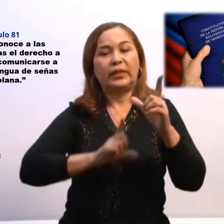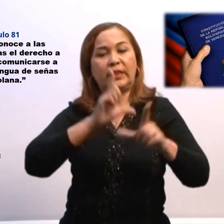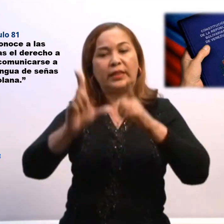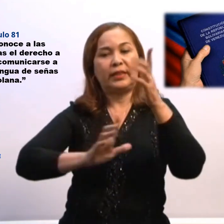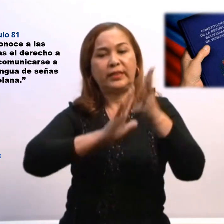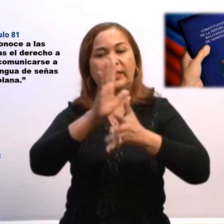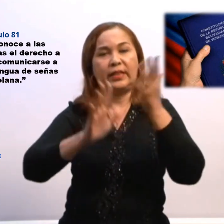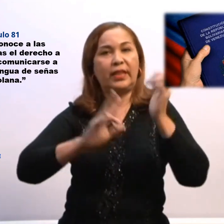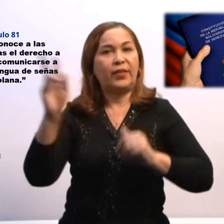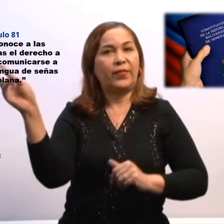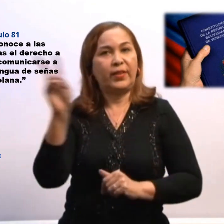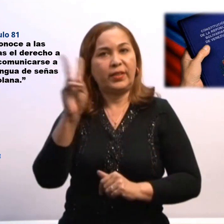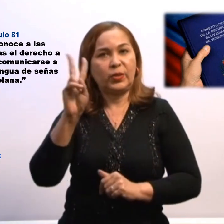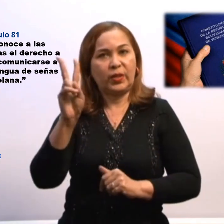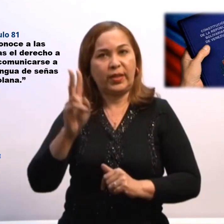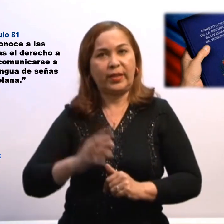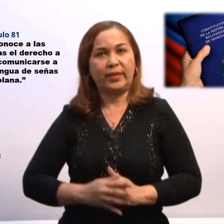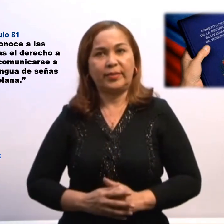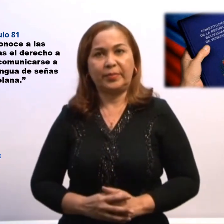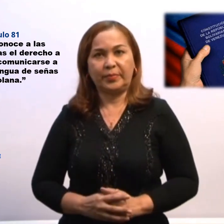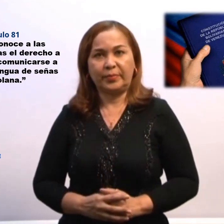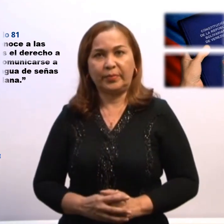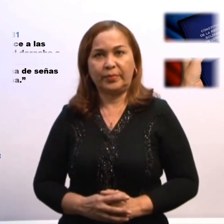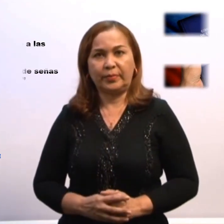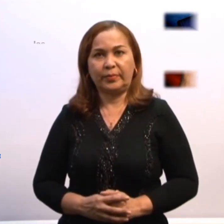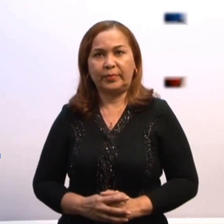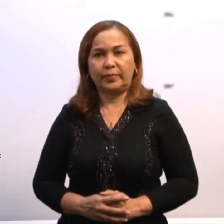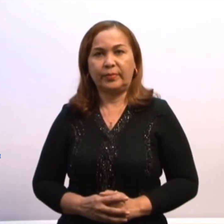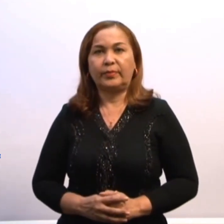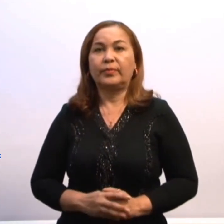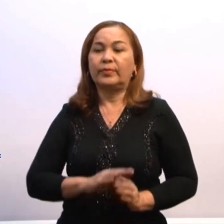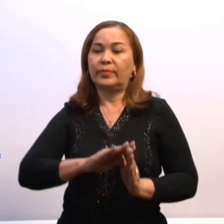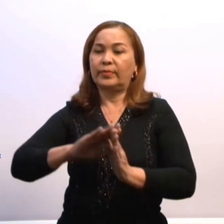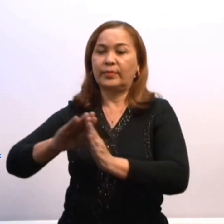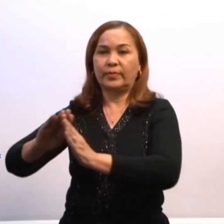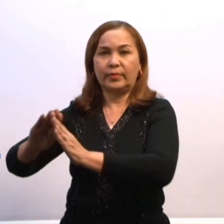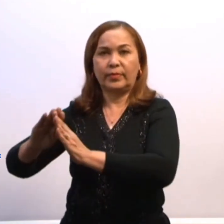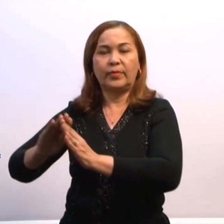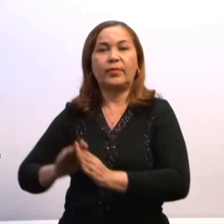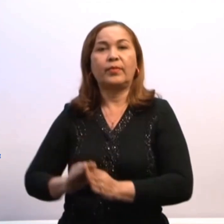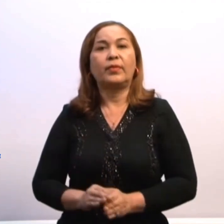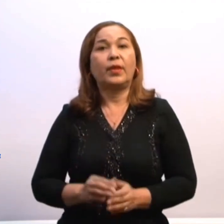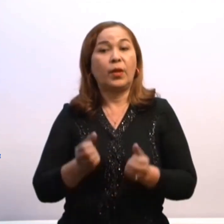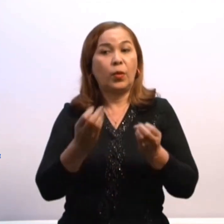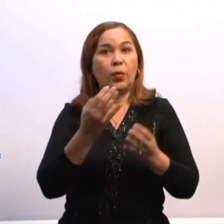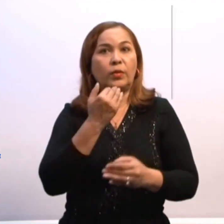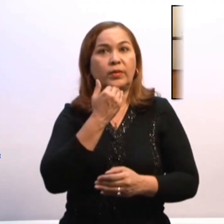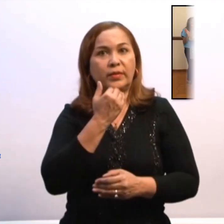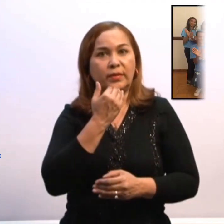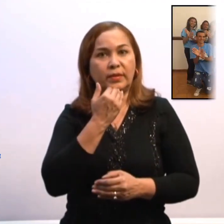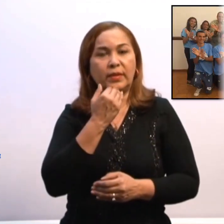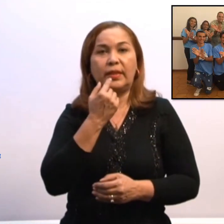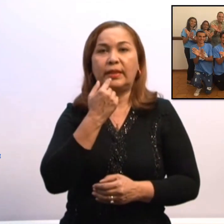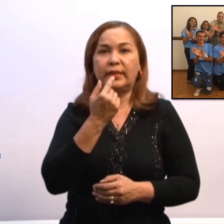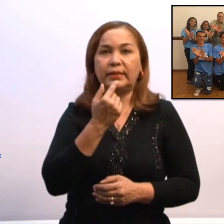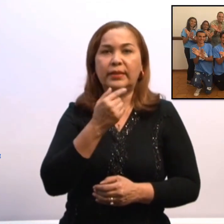de señas venezolana. Por otra parte, cifras recientes señalan que alrededor